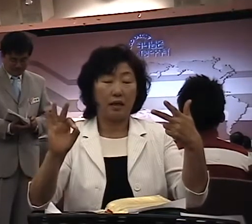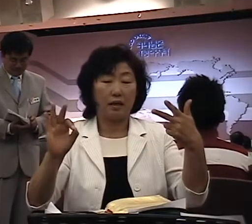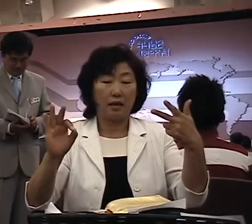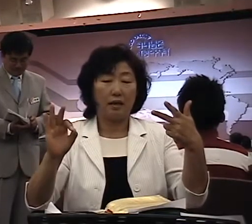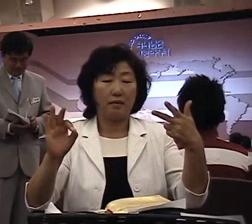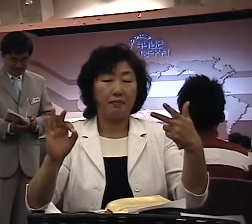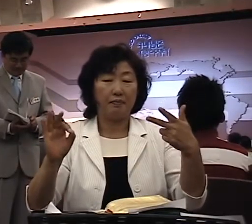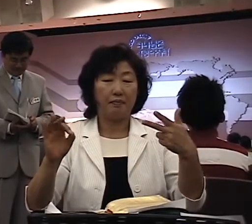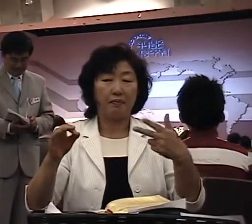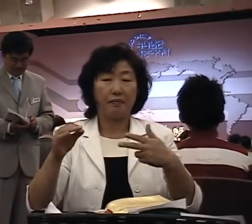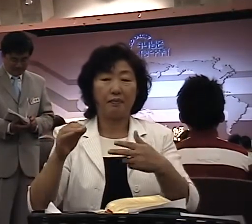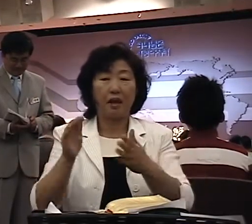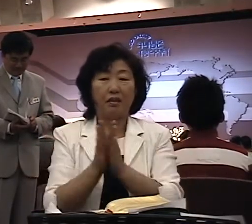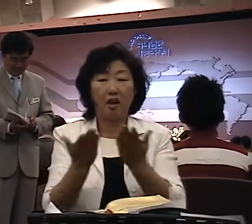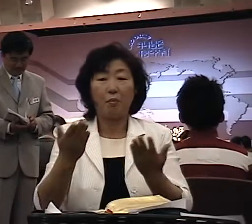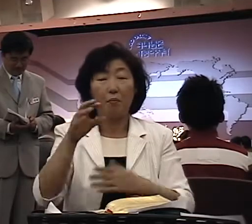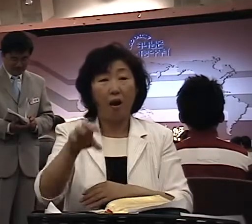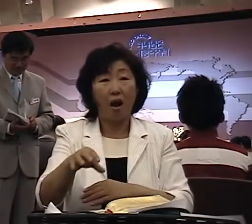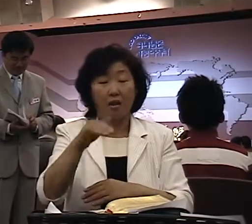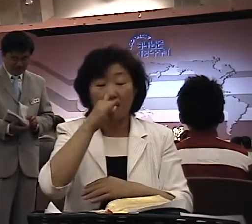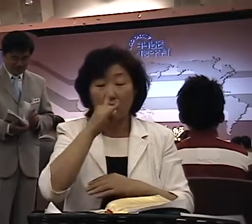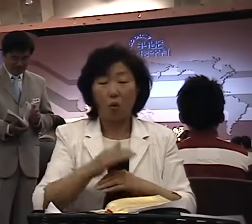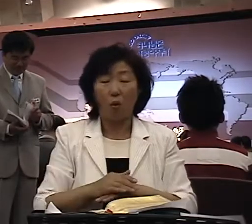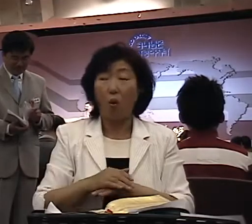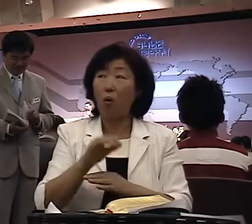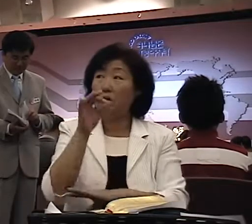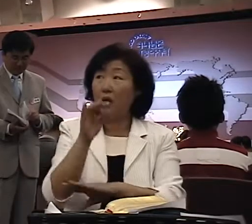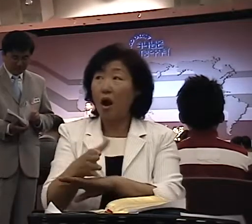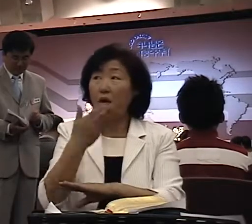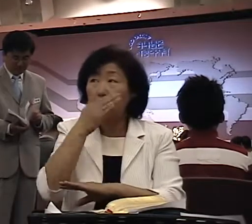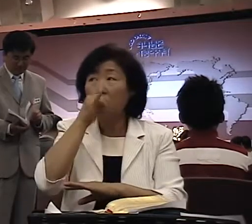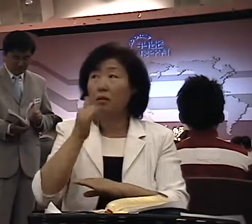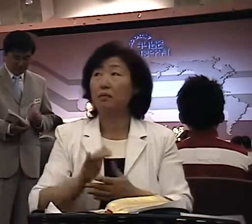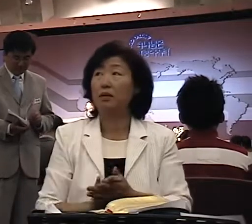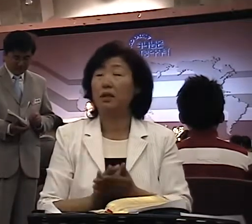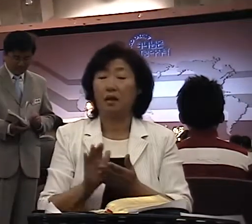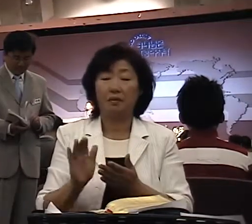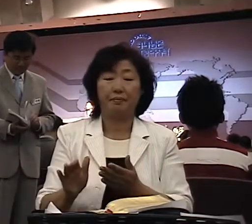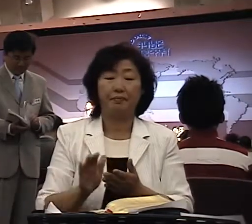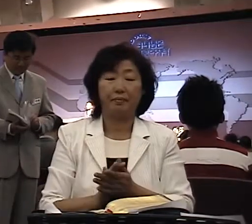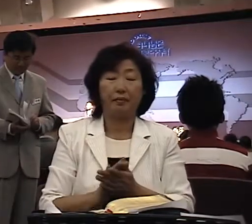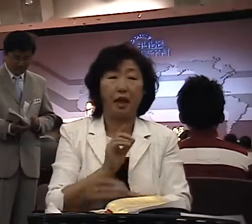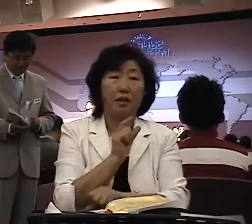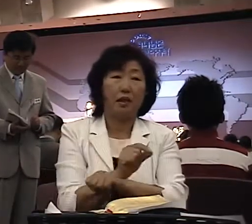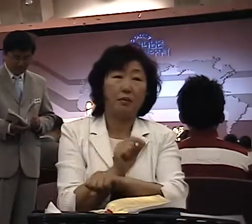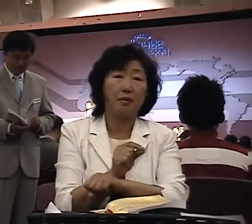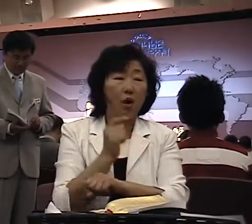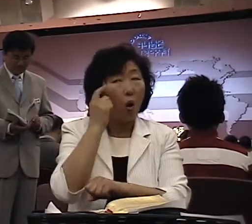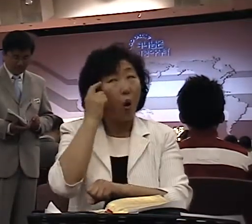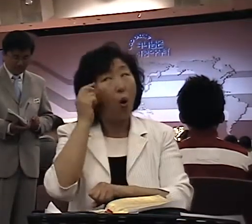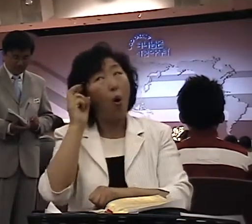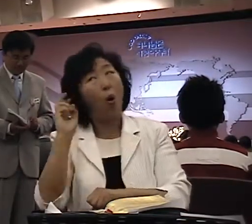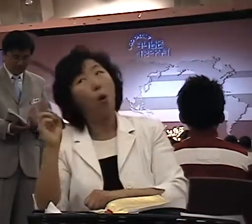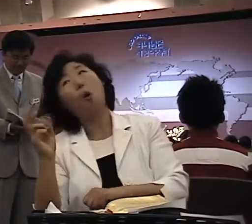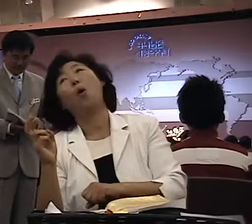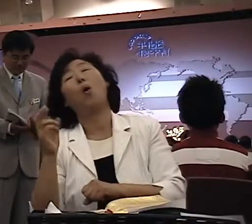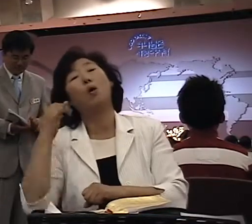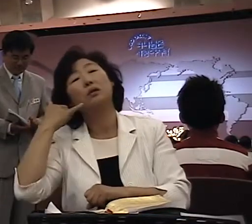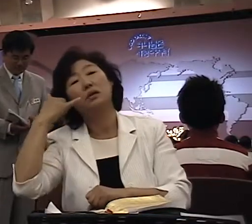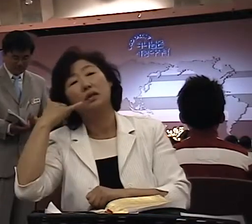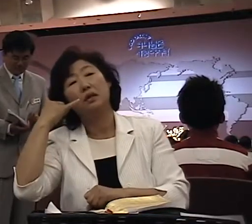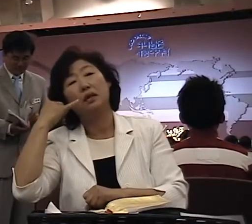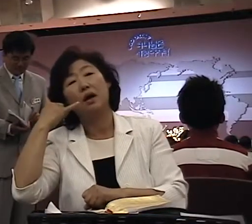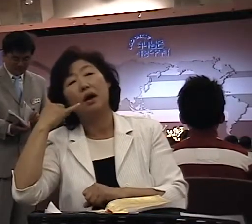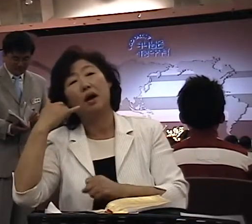있는데요. 가셔서 구입하실 수가 있겠습니다. 그리고 사무실에 혹시 전화 받는